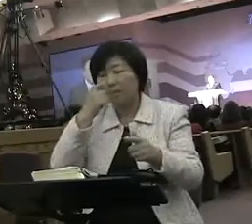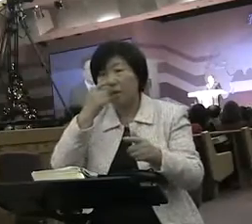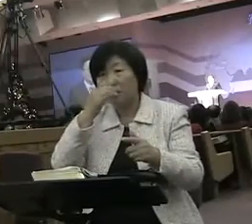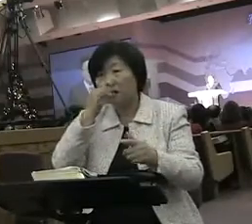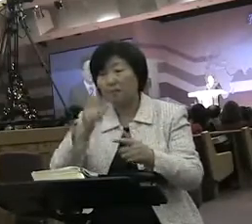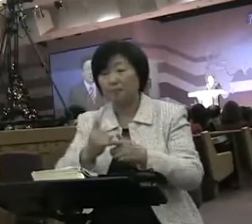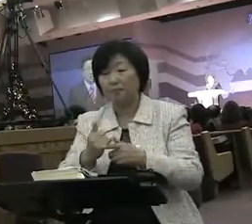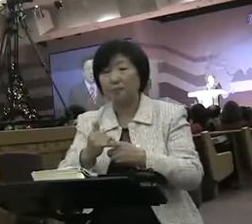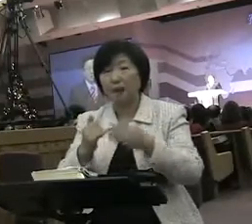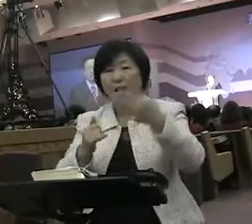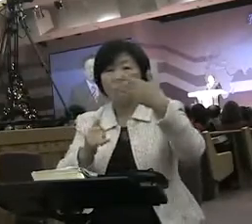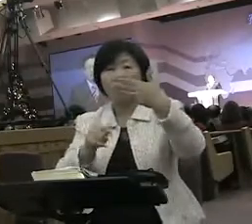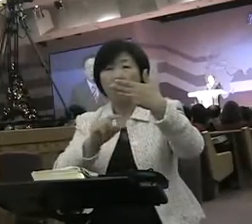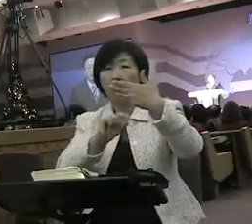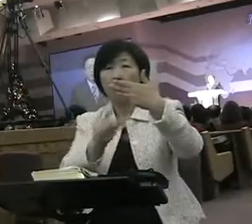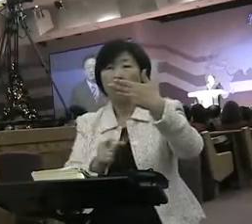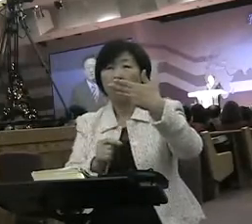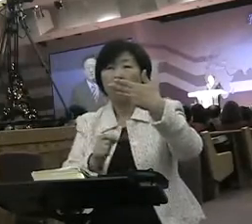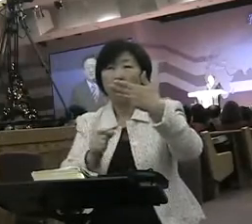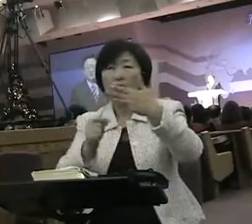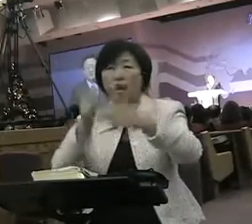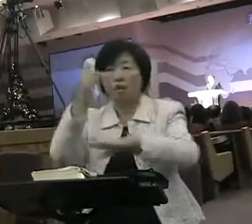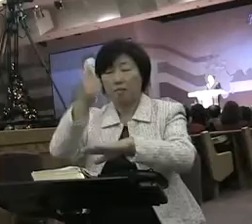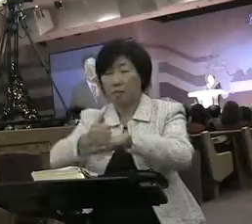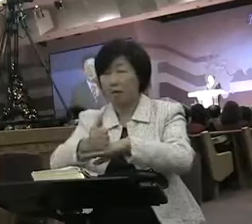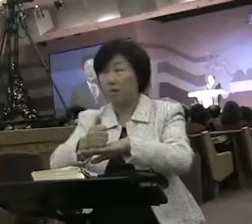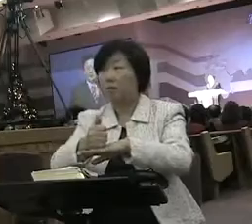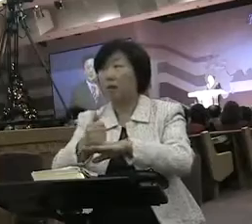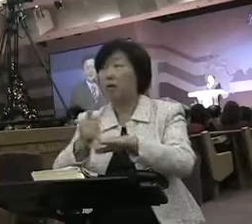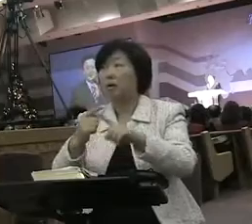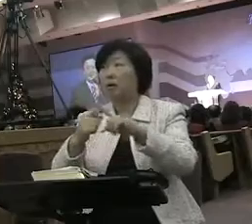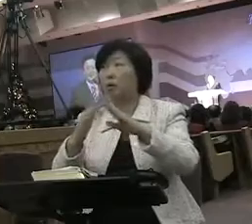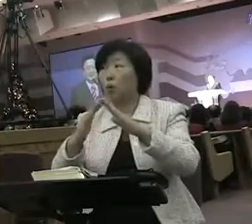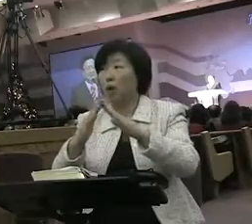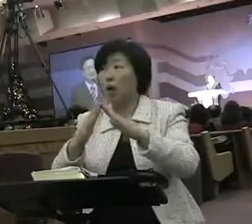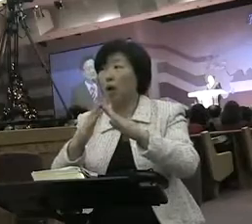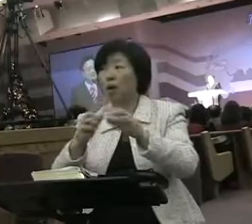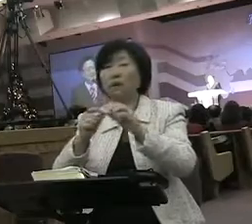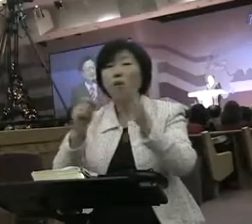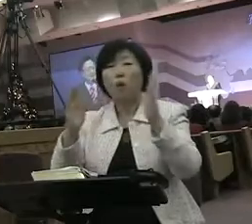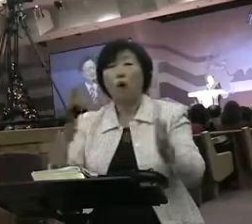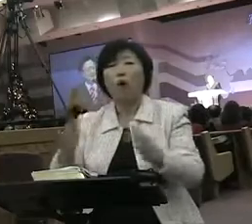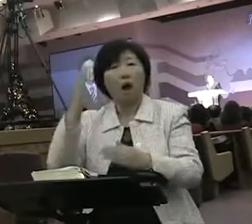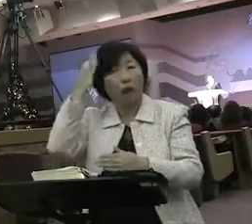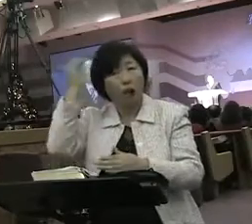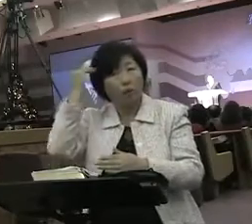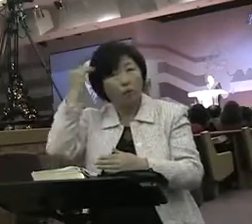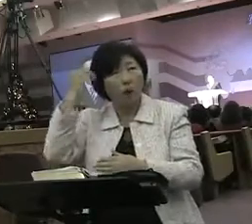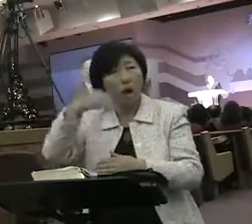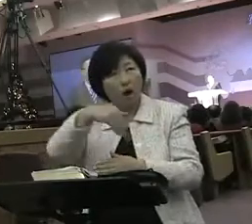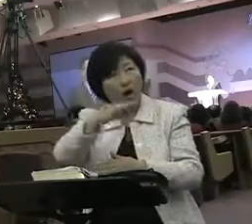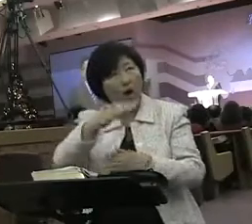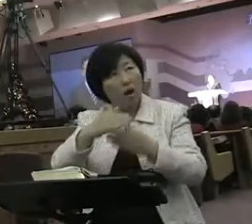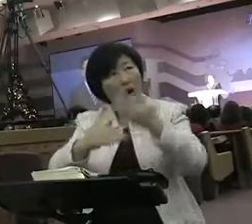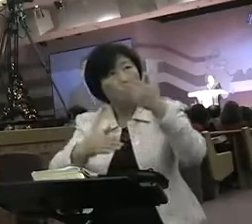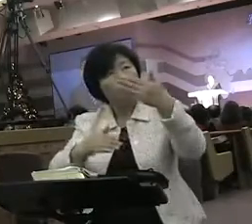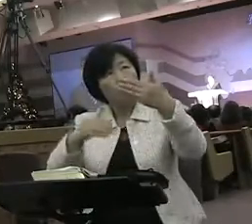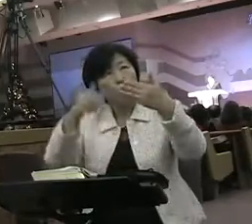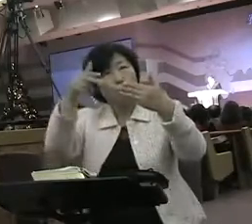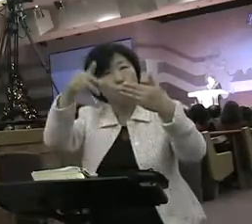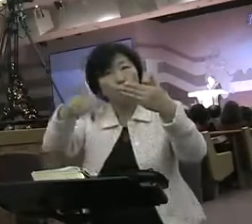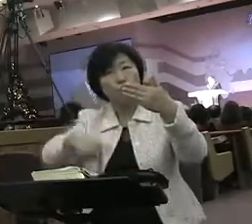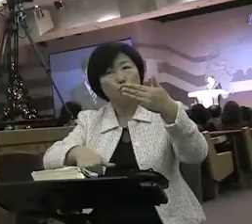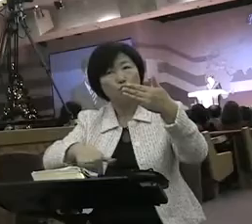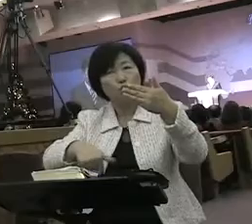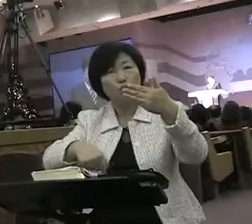지난 8월 말 교회 사역을 인수인계하고 그 다음날로 한국에 나갔습니다. 한 9주 정도 제가 11월